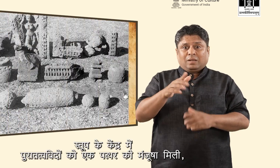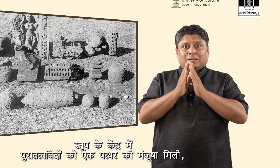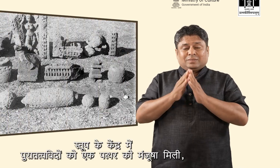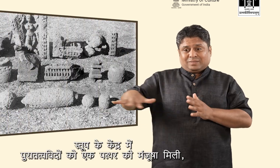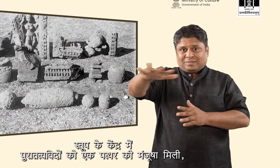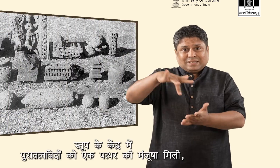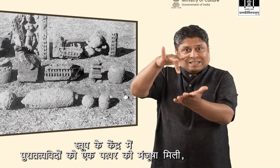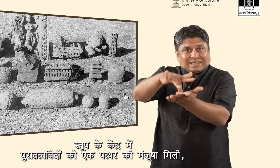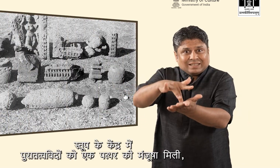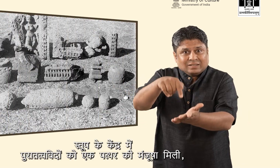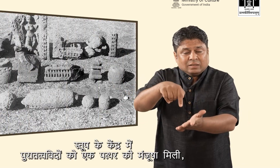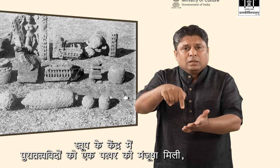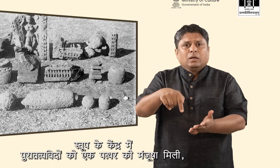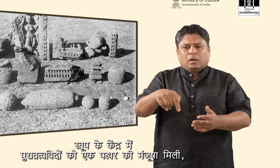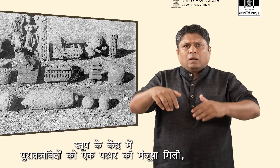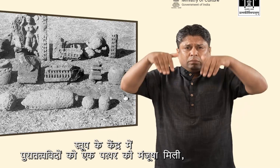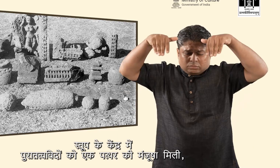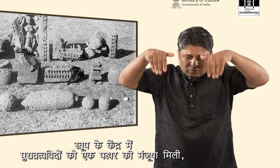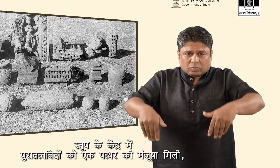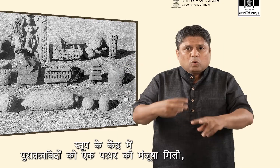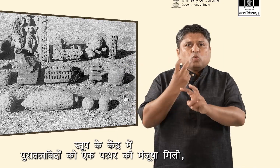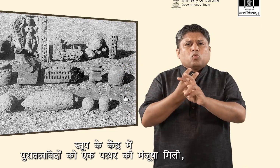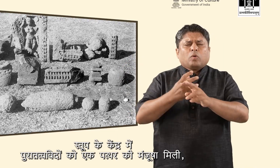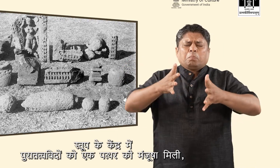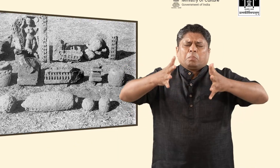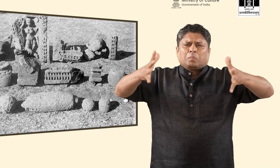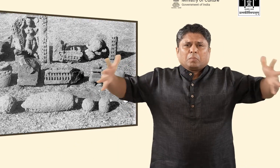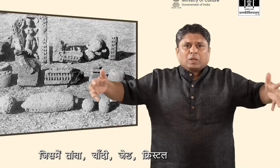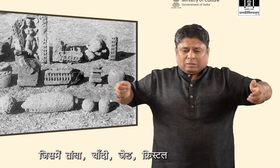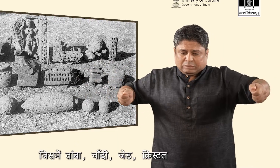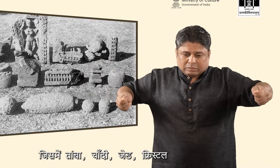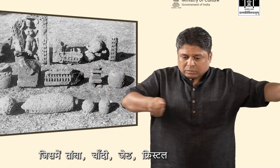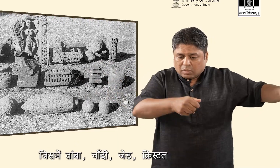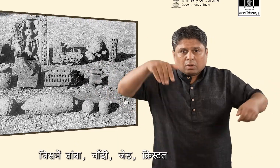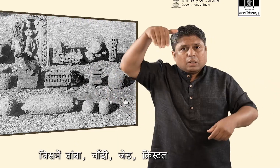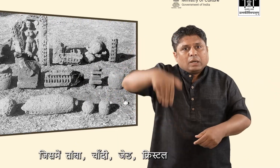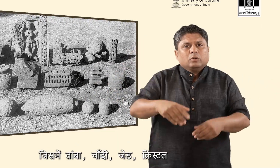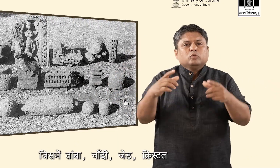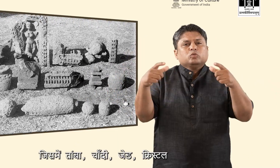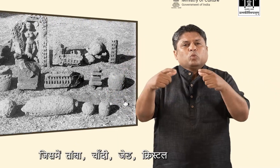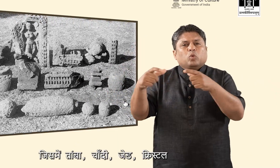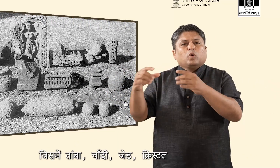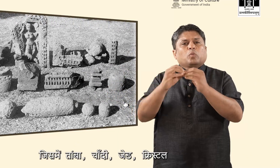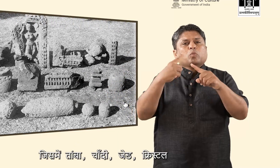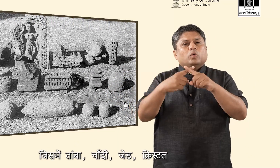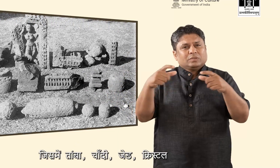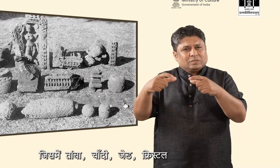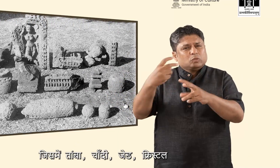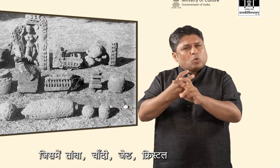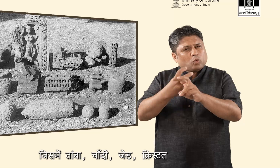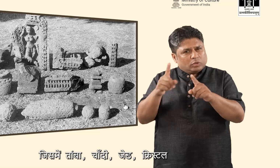स्तूप के केंद्र में पुरातत्वविदों को एक पत्थर की मंजूषा मिली, जिसमें तांबा, चांदी,